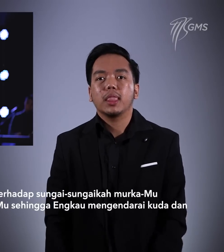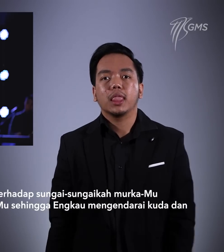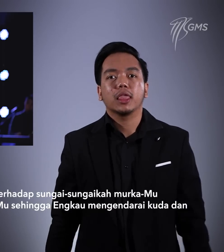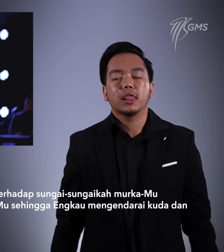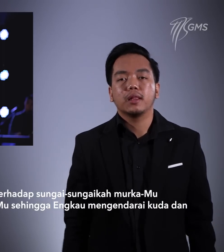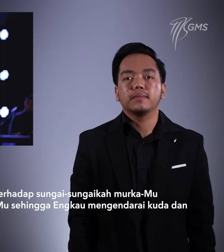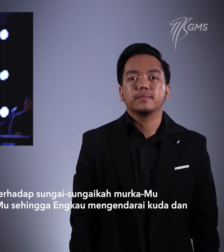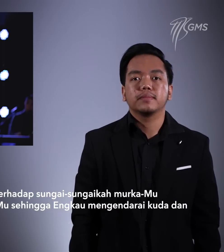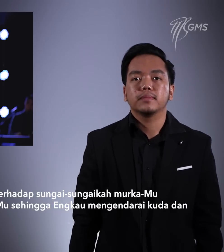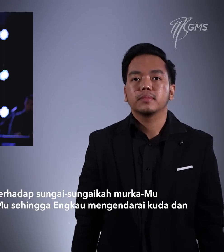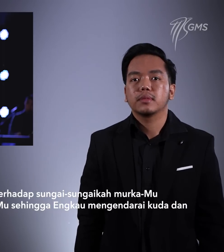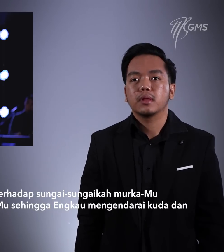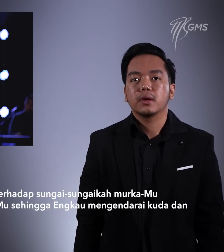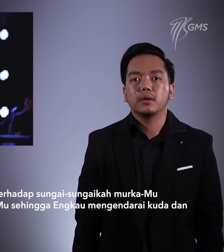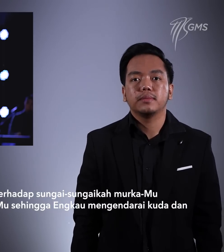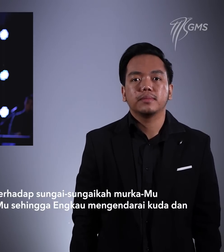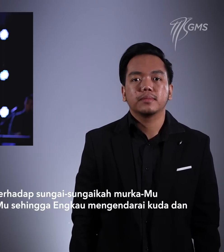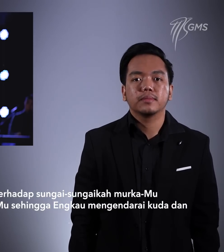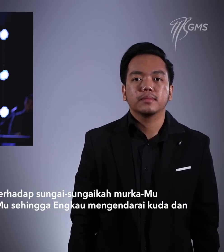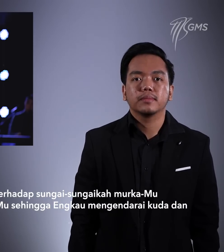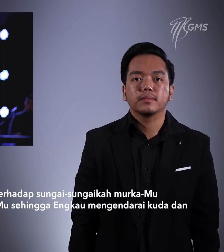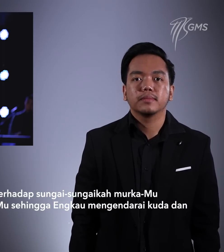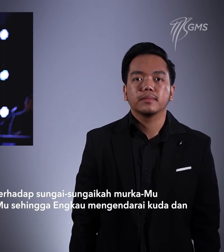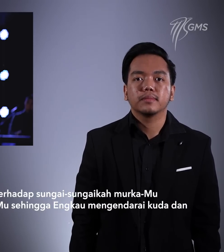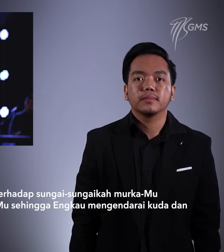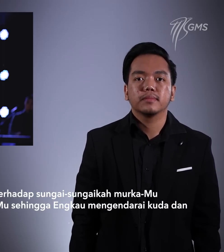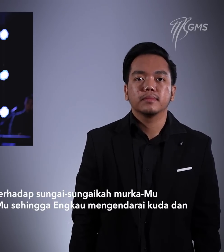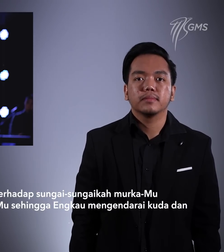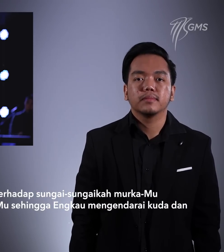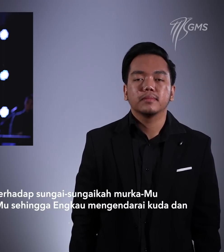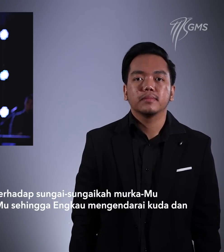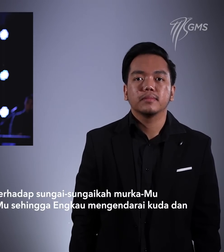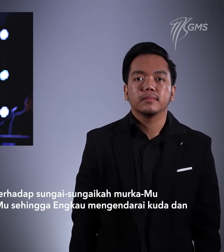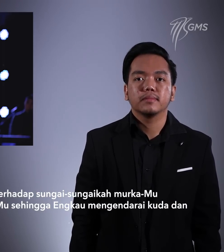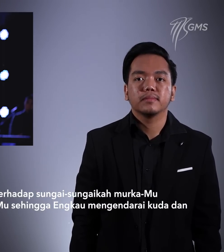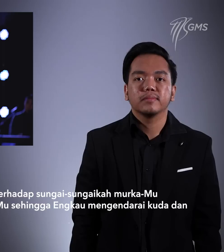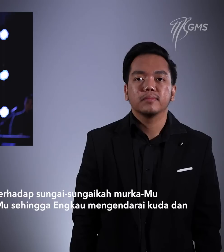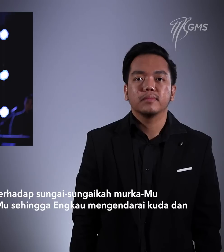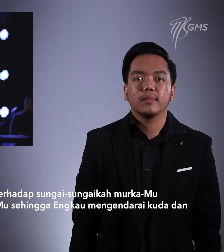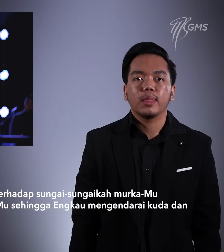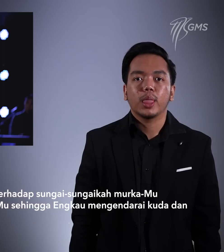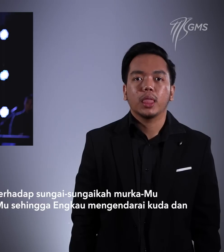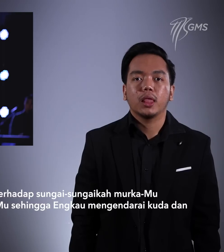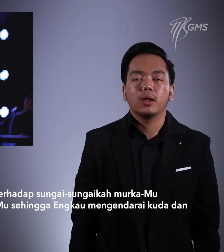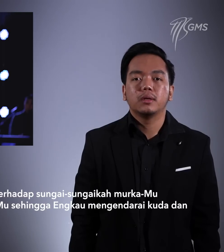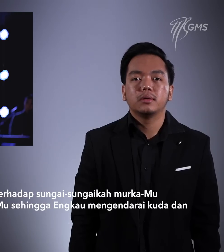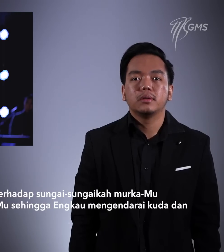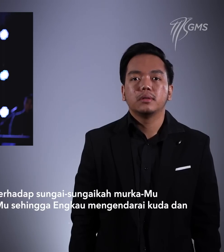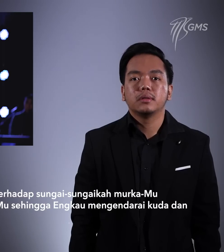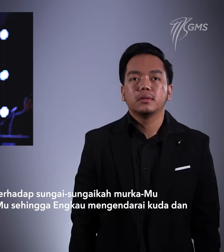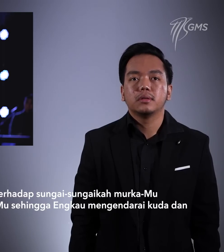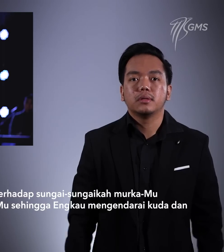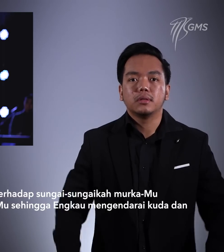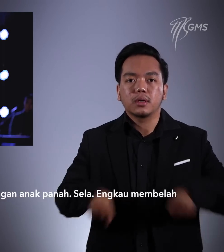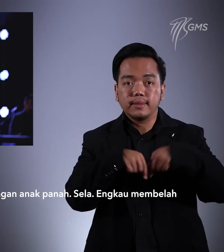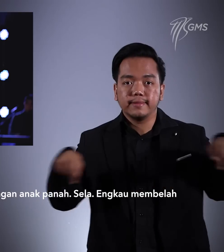Terhadap sungai-sungaikah ya Tuhan, terhadap sungai-sungaikah murkamu bangkit, atau terhadap lautkah amarahmu sehingga engkau mengendarai kuda dan kereta